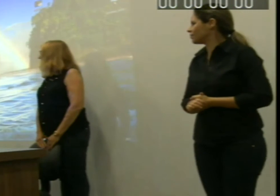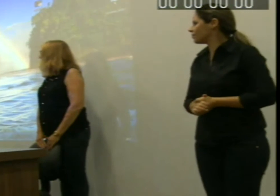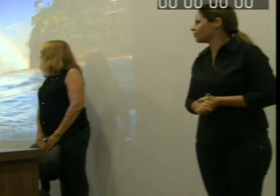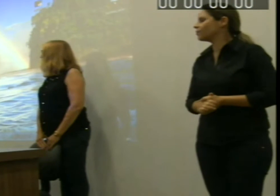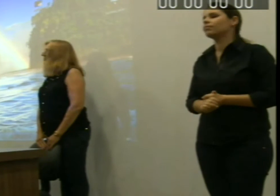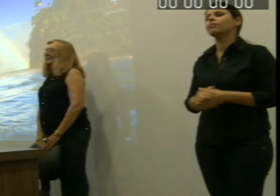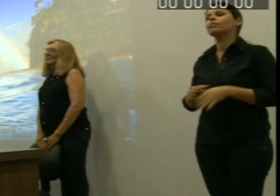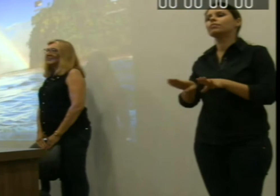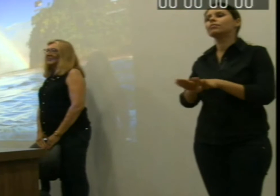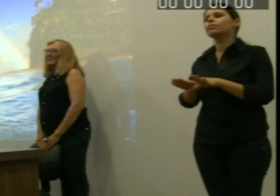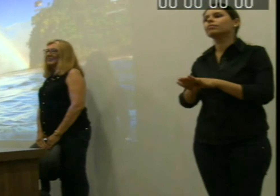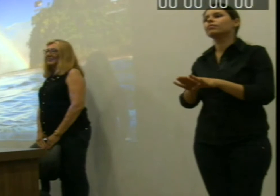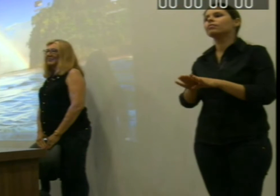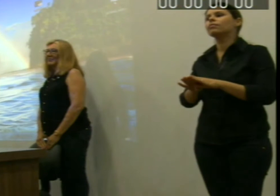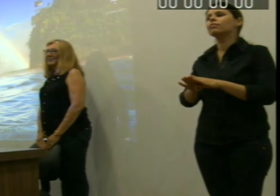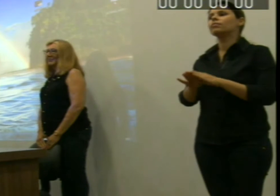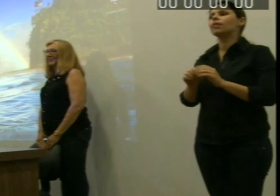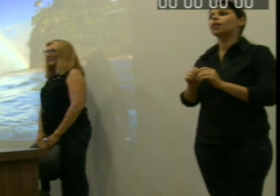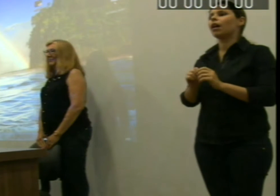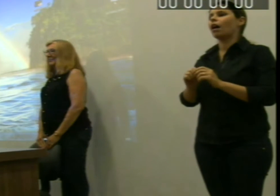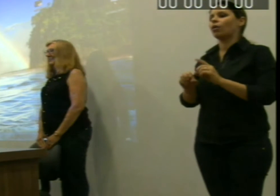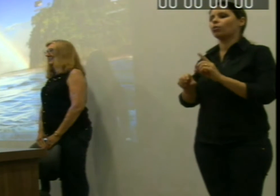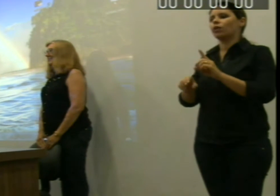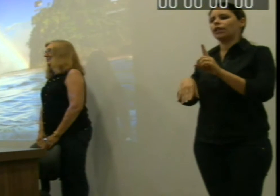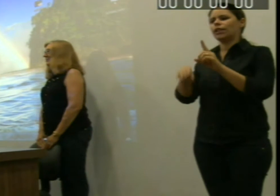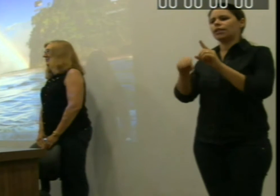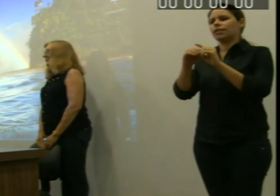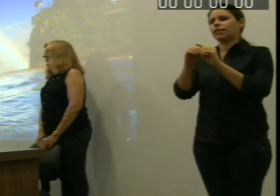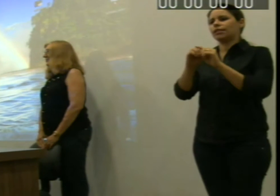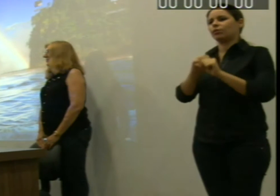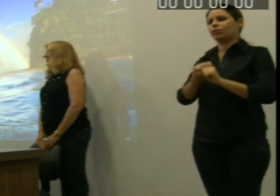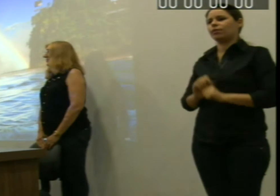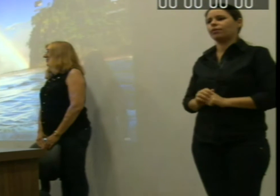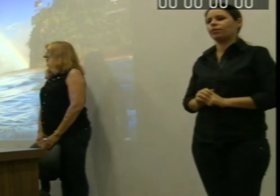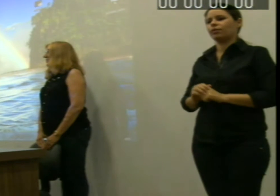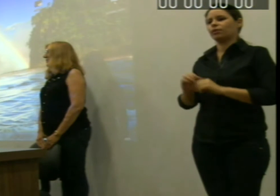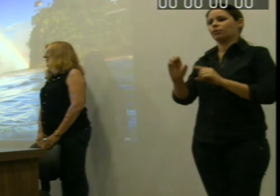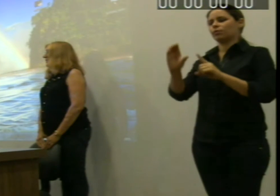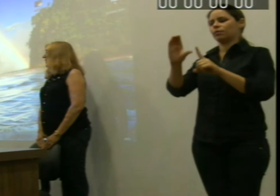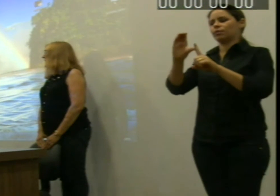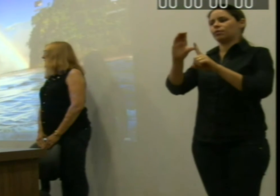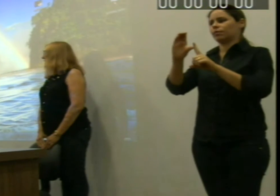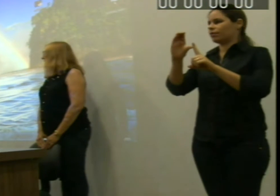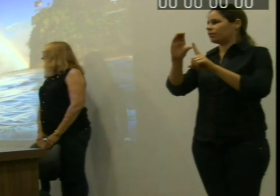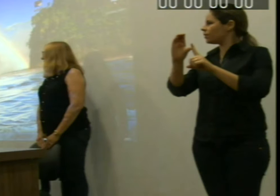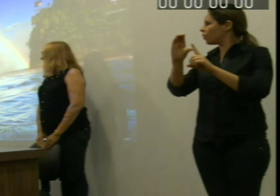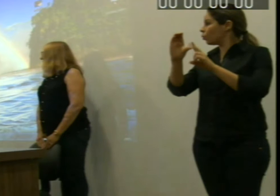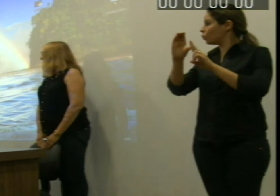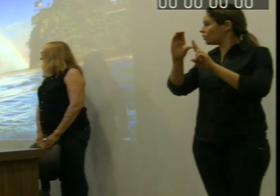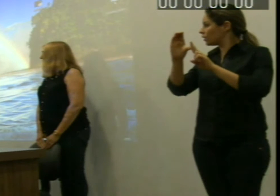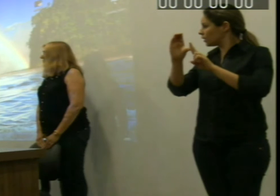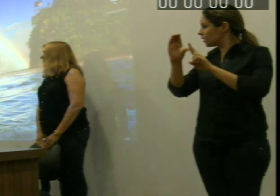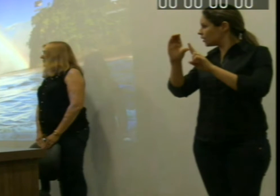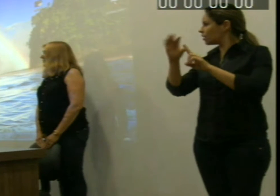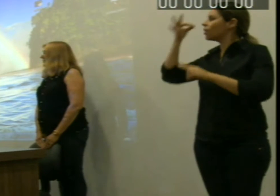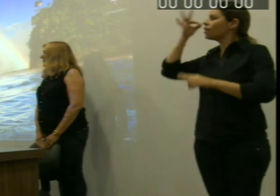representando AES e também a comunidade surda do Mato Grosso do Sul a